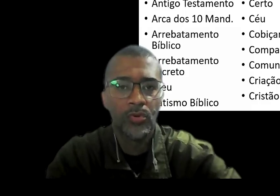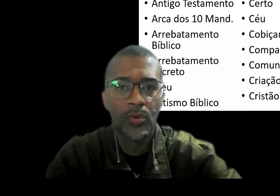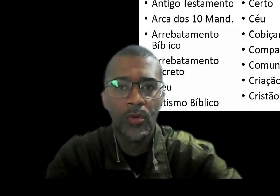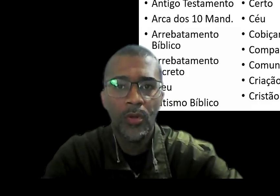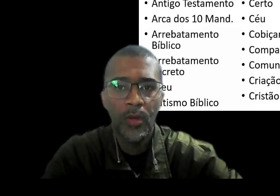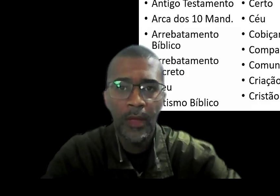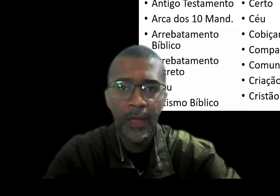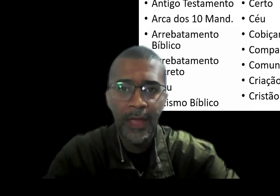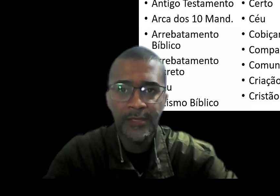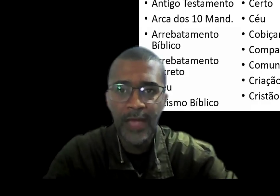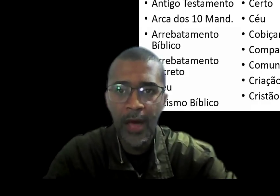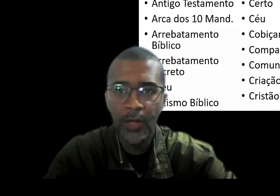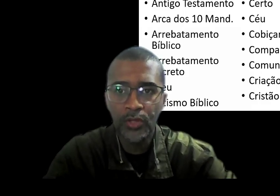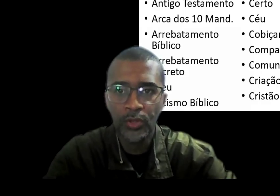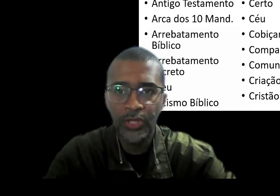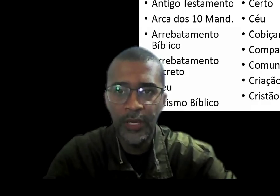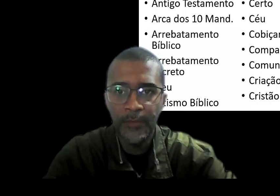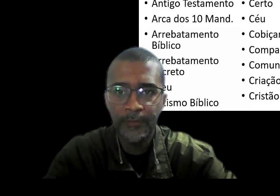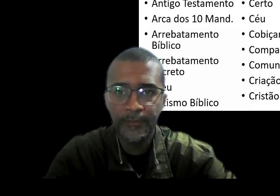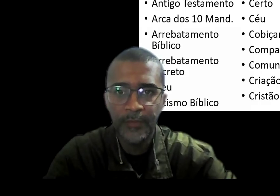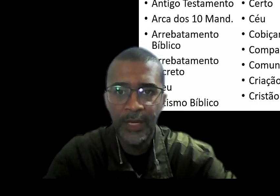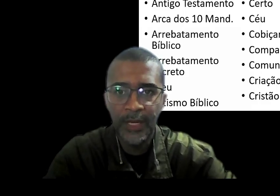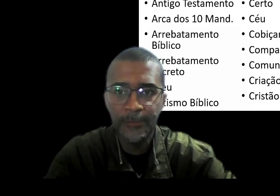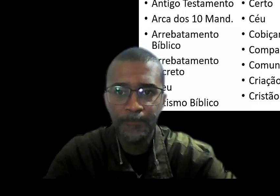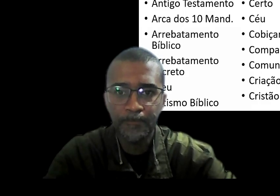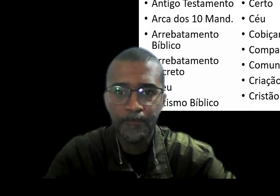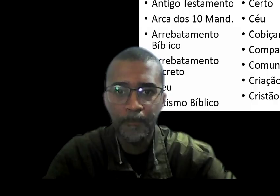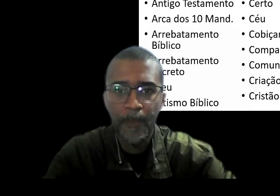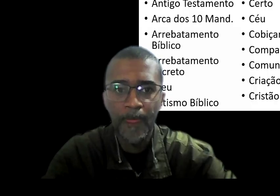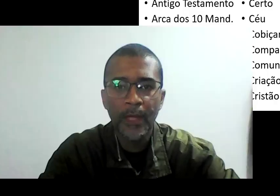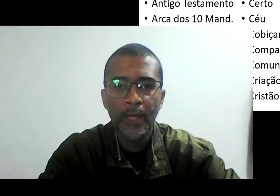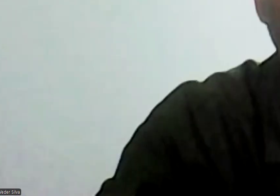Queridos, essa é a aula de hoje aí, beleza?